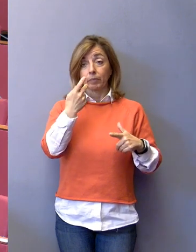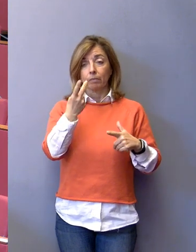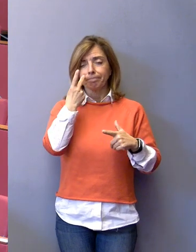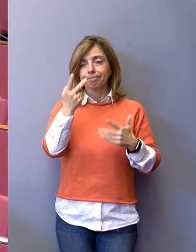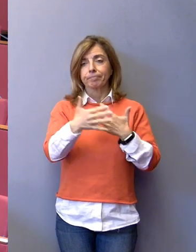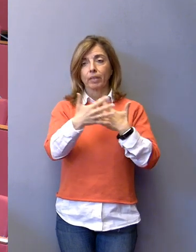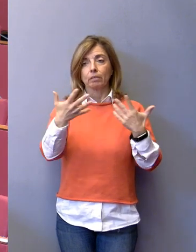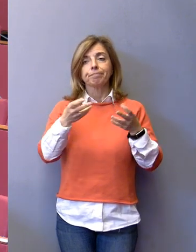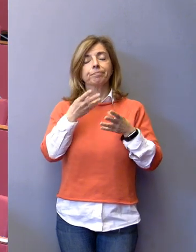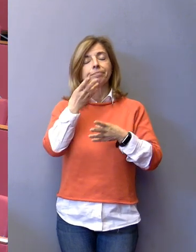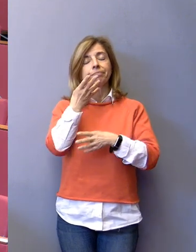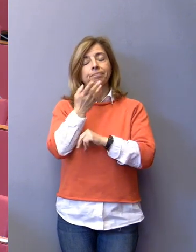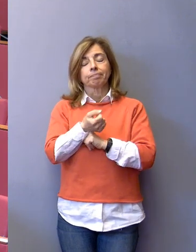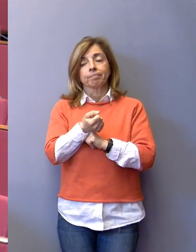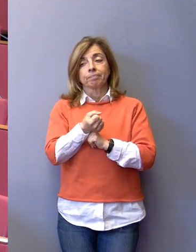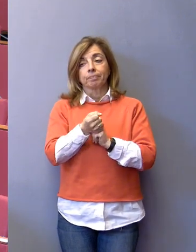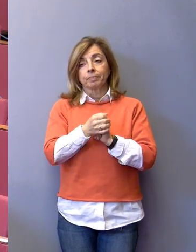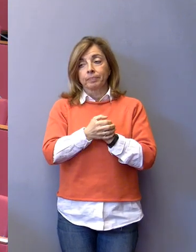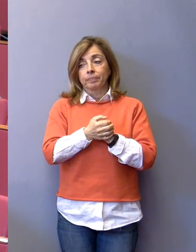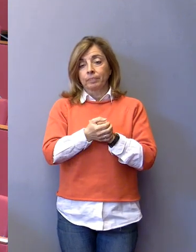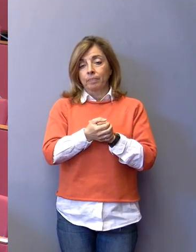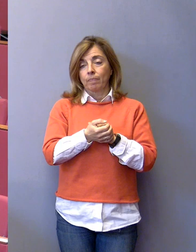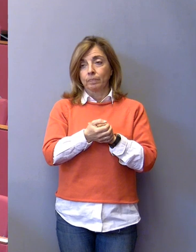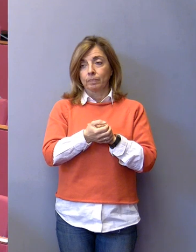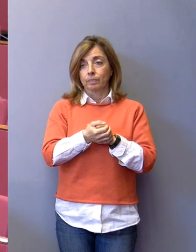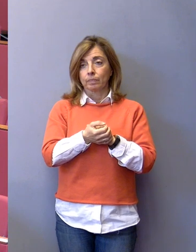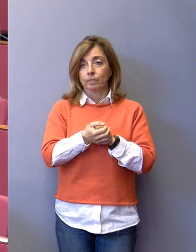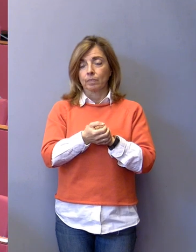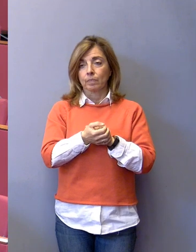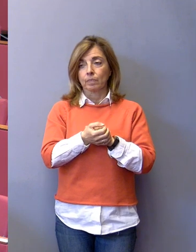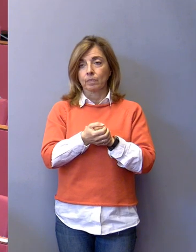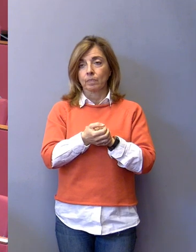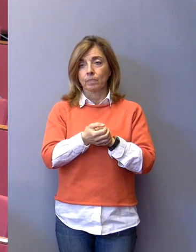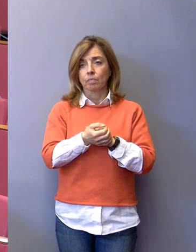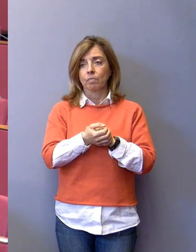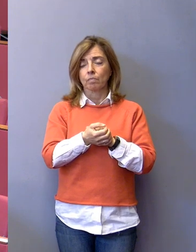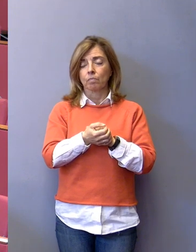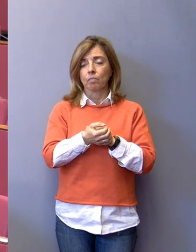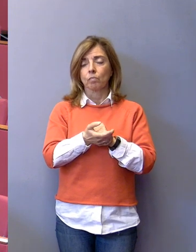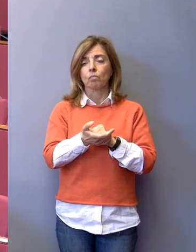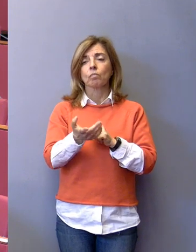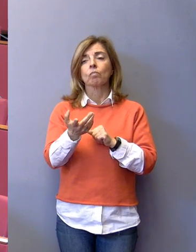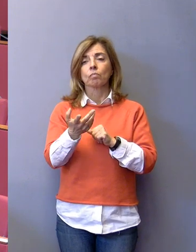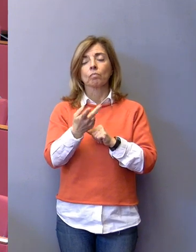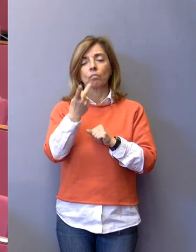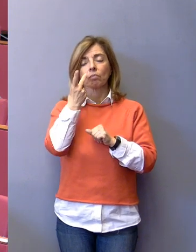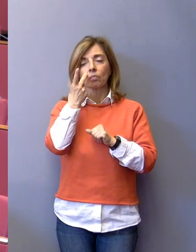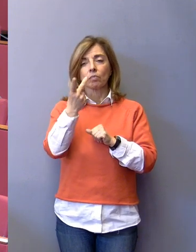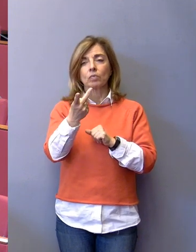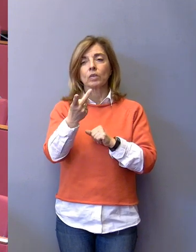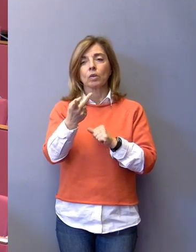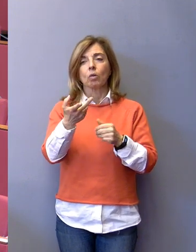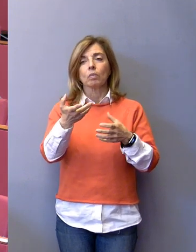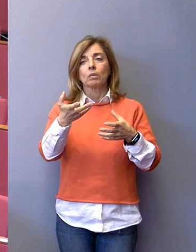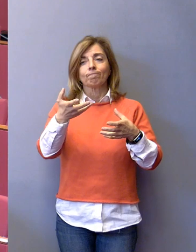la volontà di una Pericolosa direi sensibile riduzione degli oneri